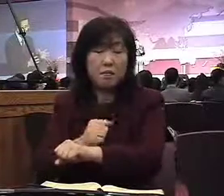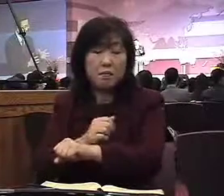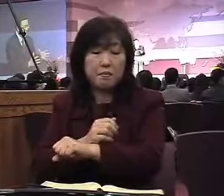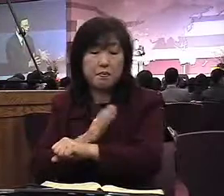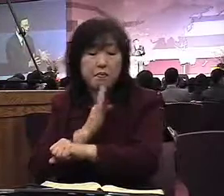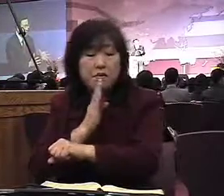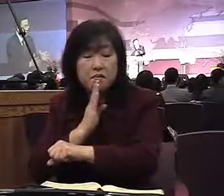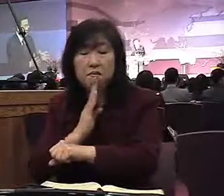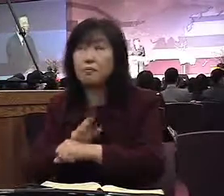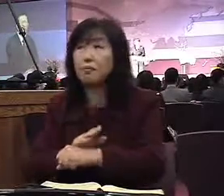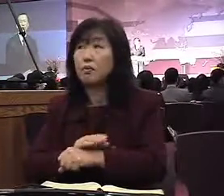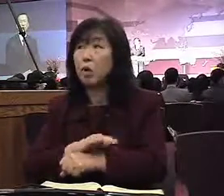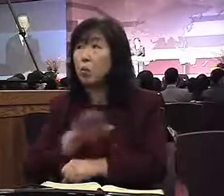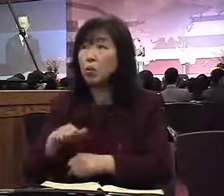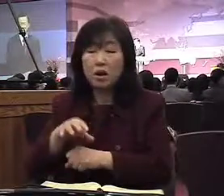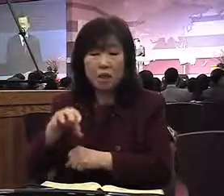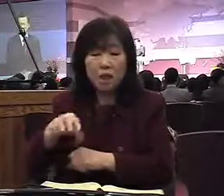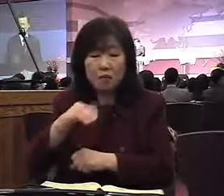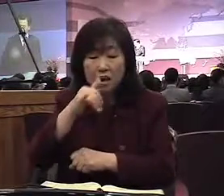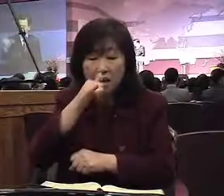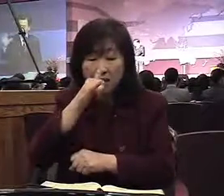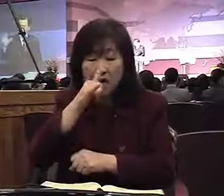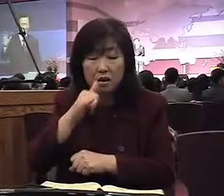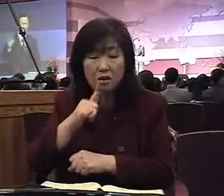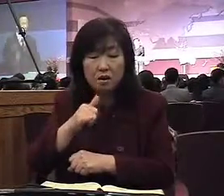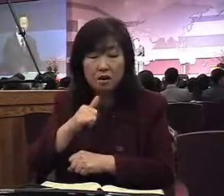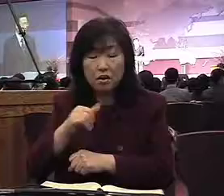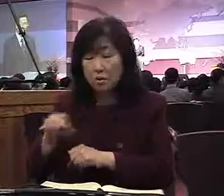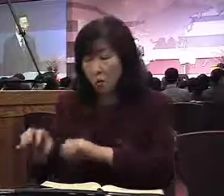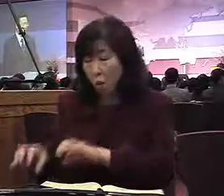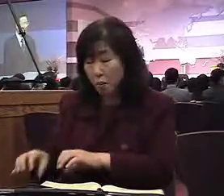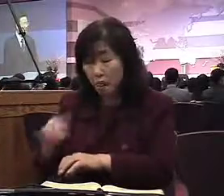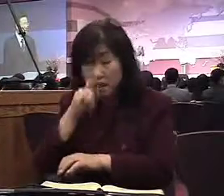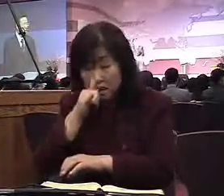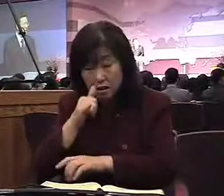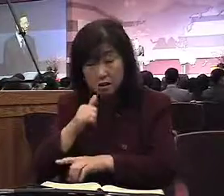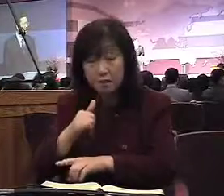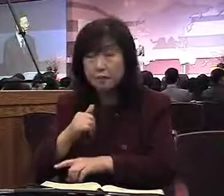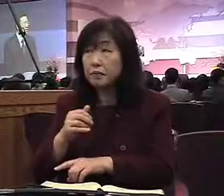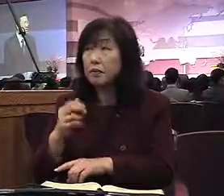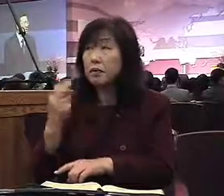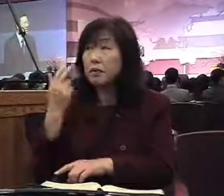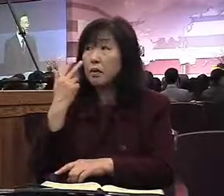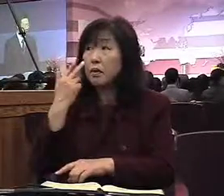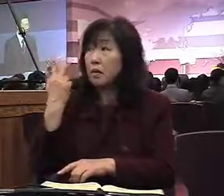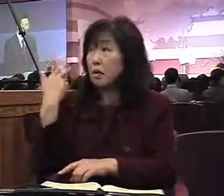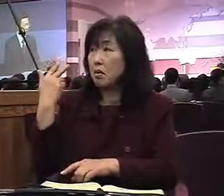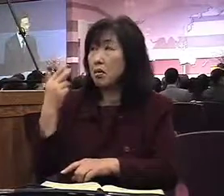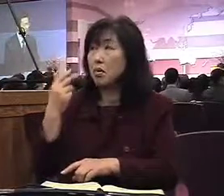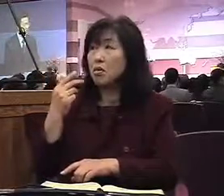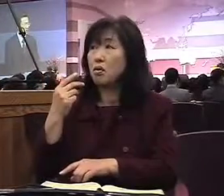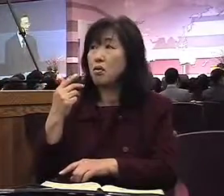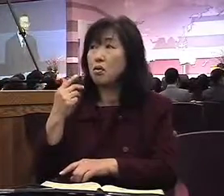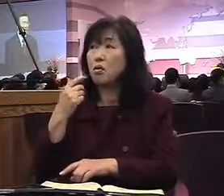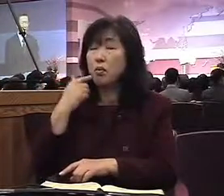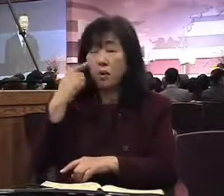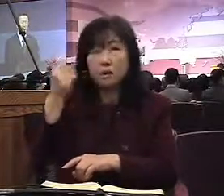사실은 우리 앞에 주신 것들이 바로 우리 옆에 있는 거예요. 지난달에 제가 일본을 잠깐 다녀왔는데